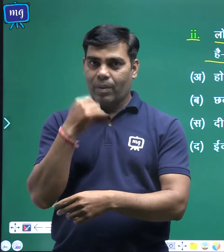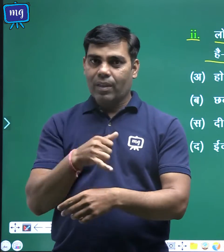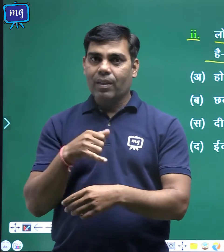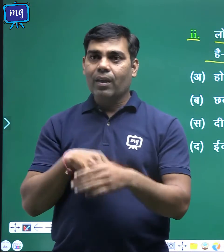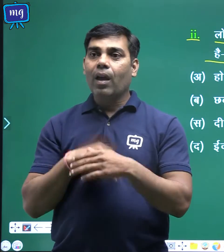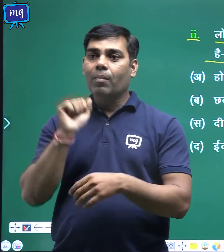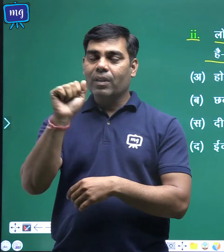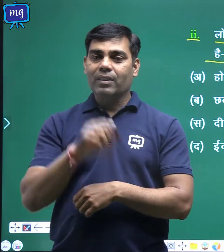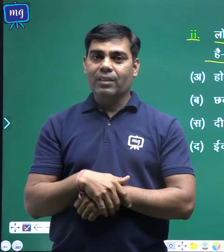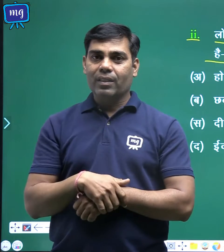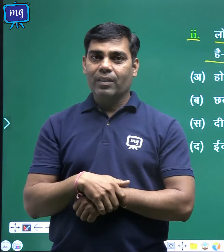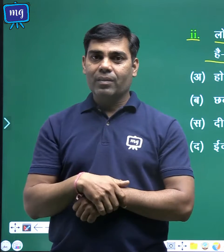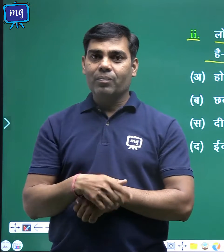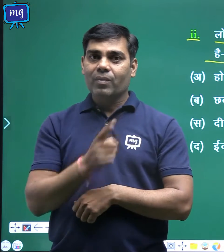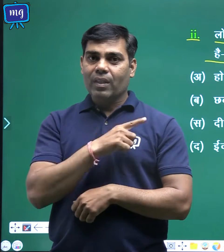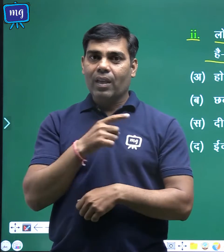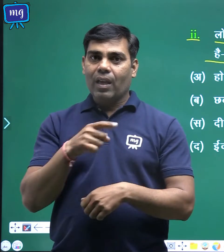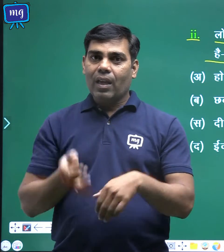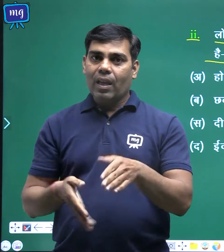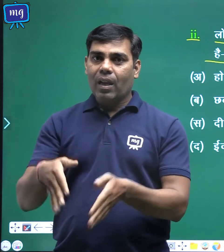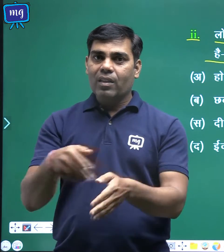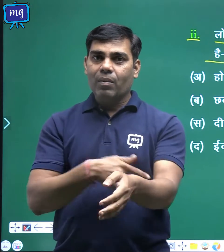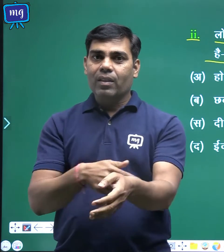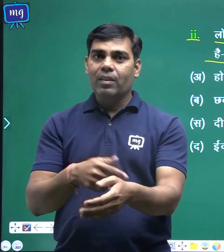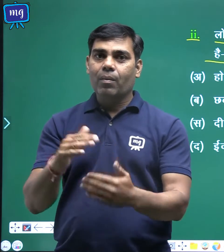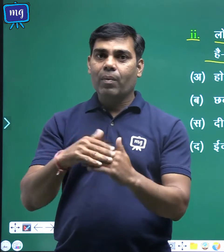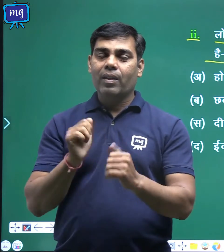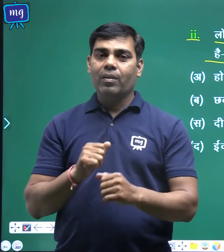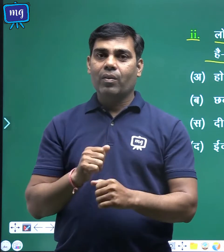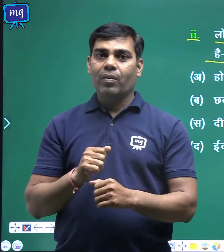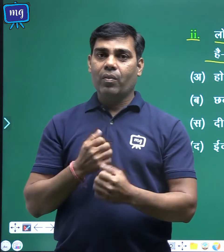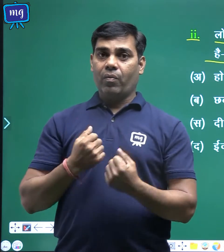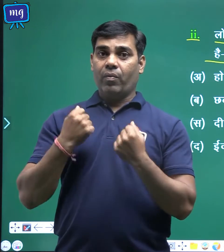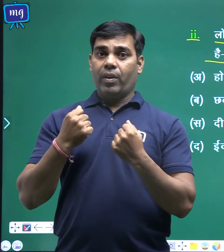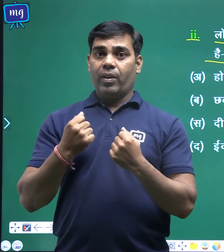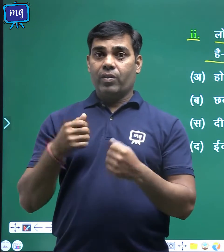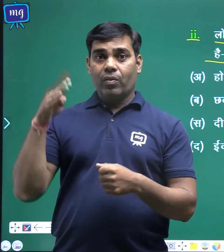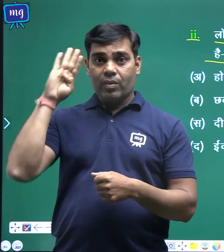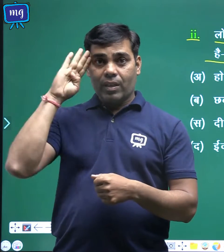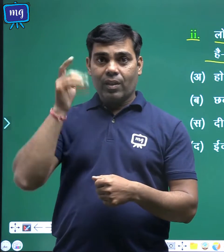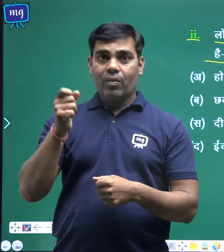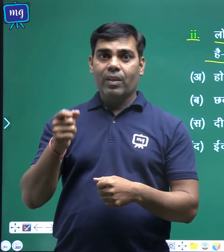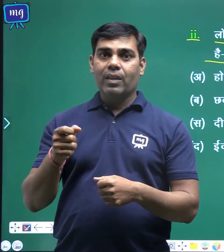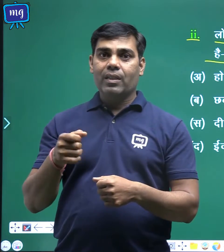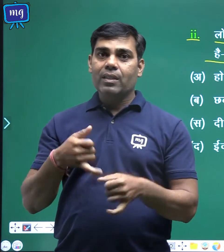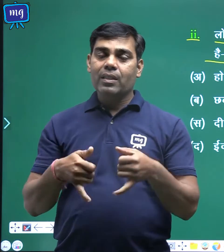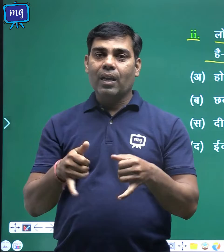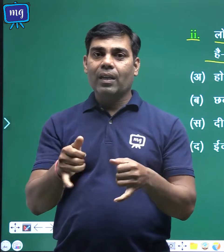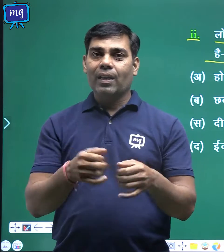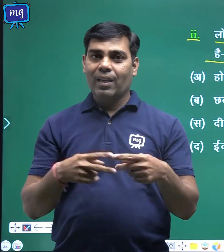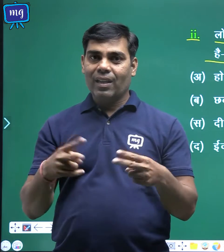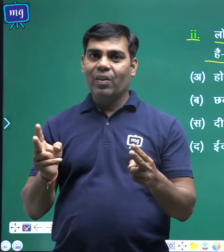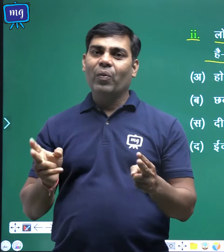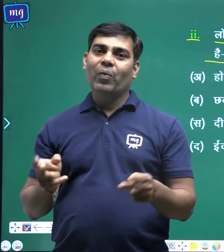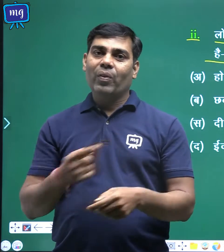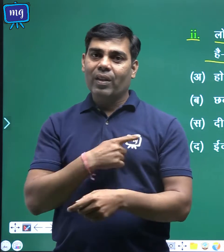हैं कि राजपथ पर वीर सैनिकों की झांकी निकलती